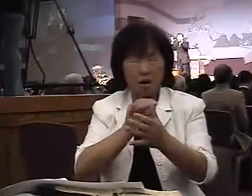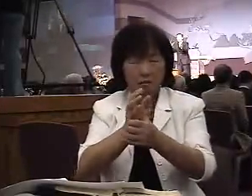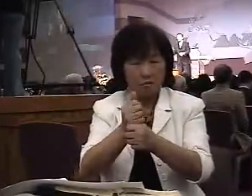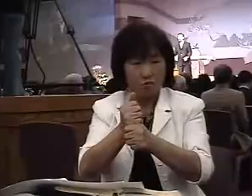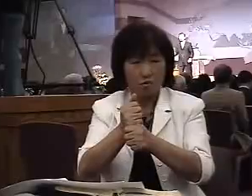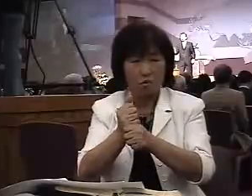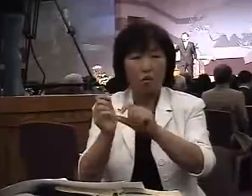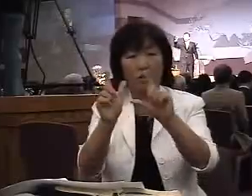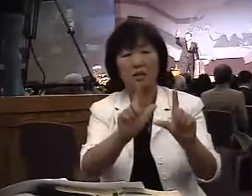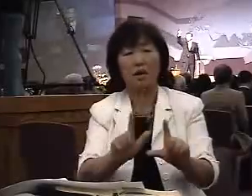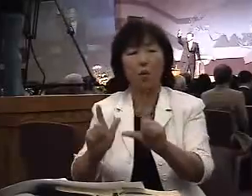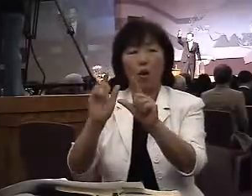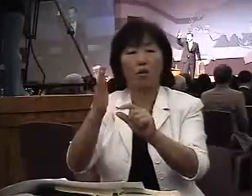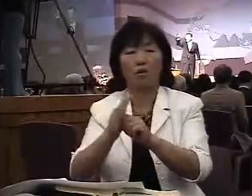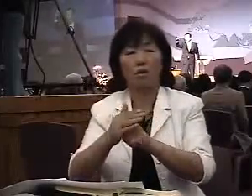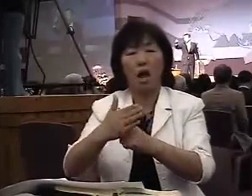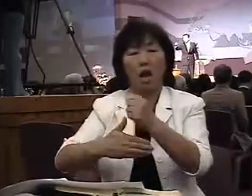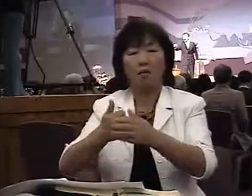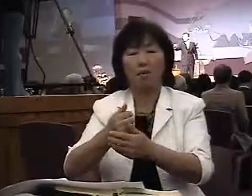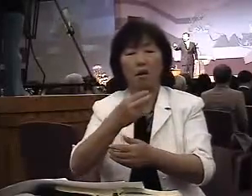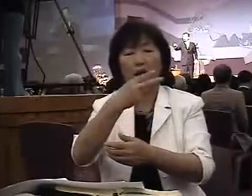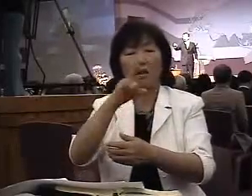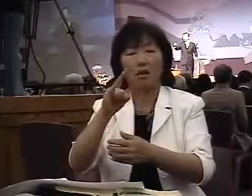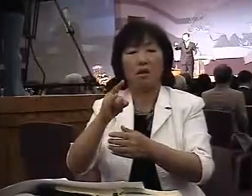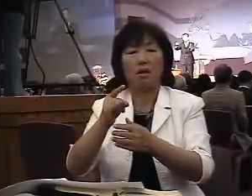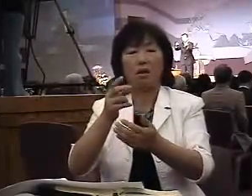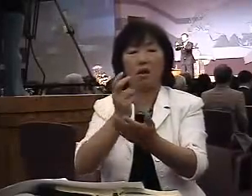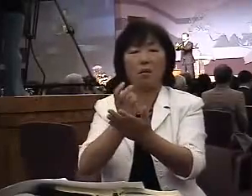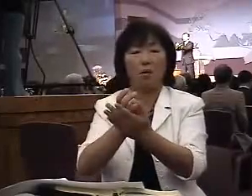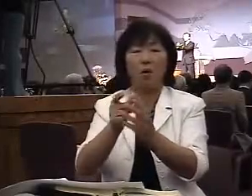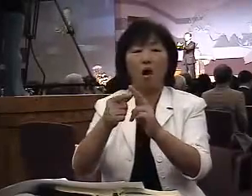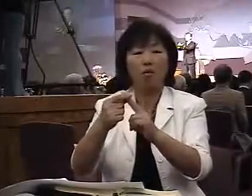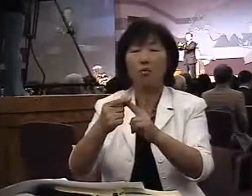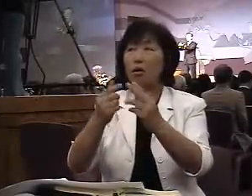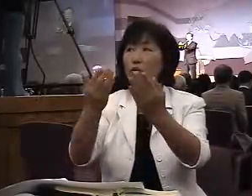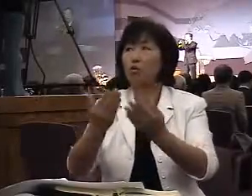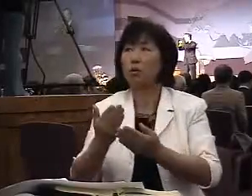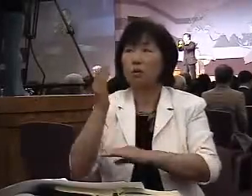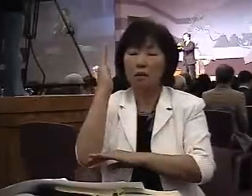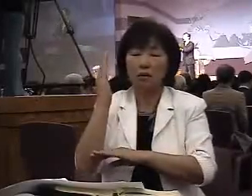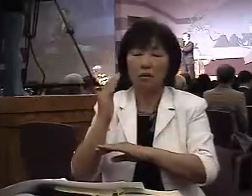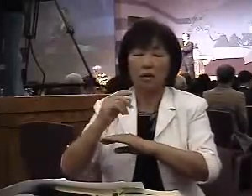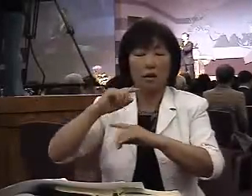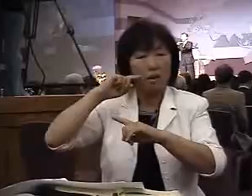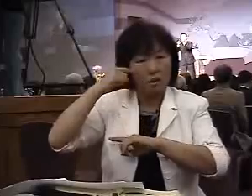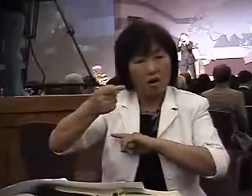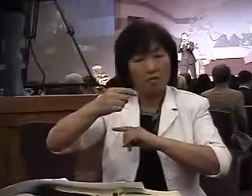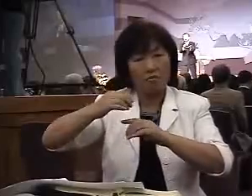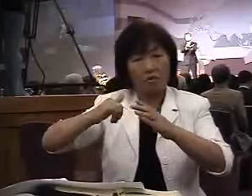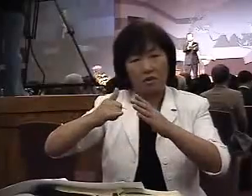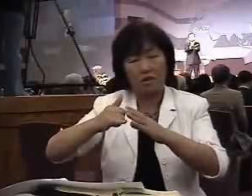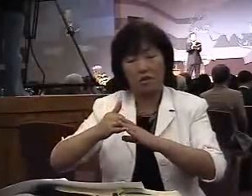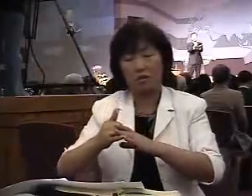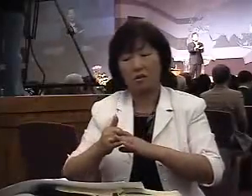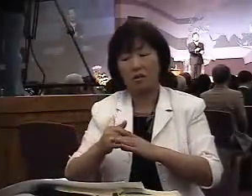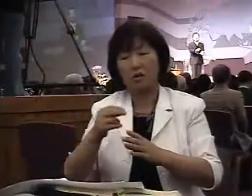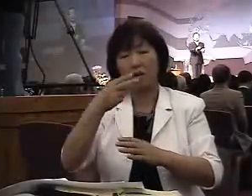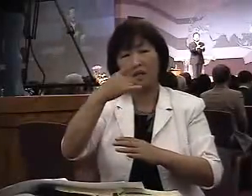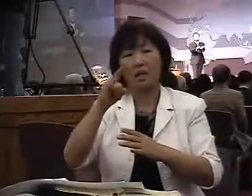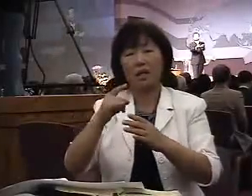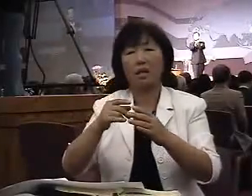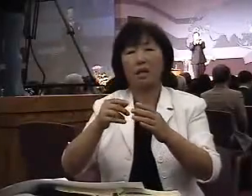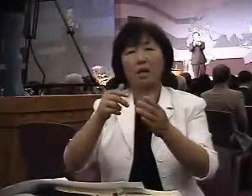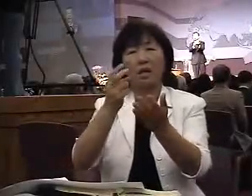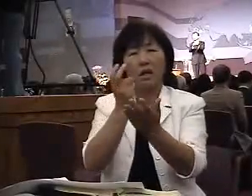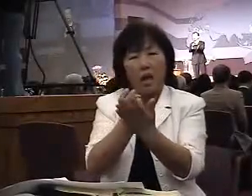붙잡고 살아야 되는 하나님의 대계명과 함께 주시는 말씀이 다음 세대를 이 대계명을